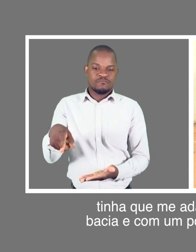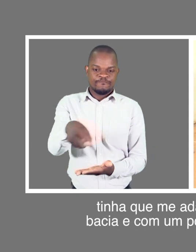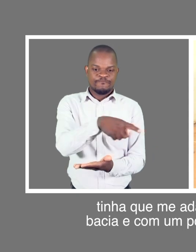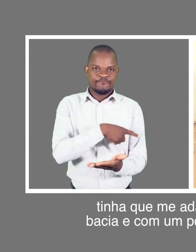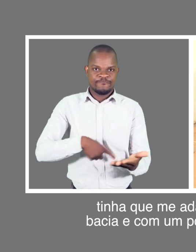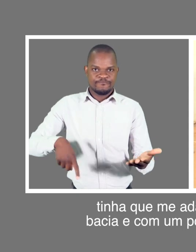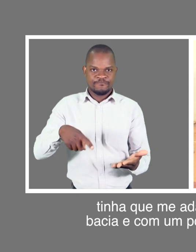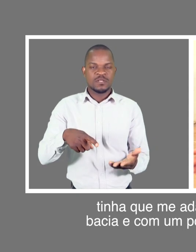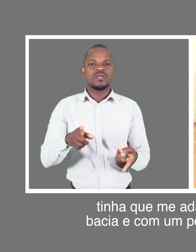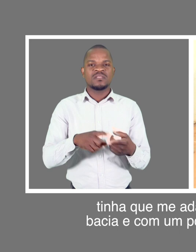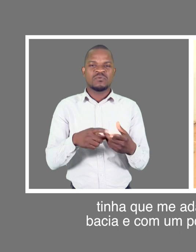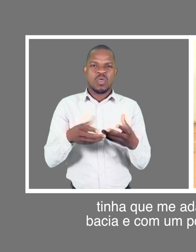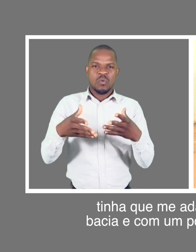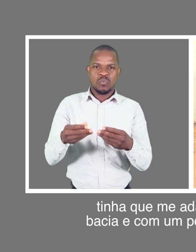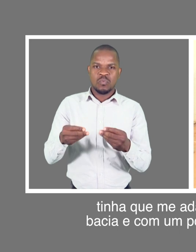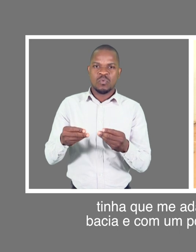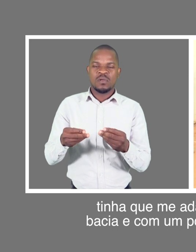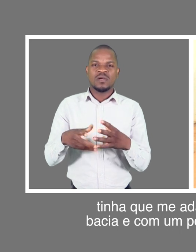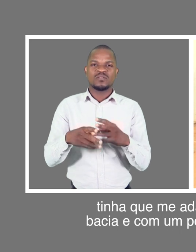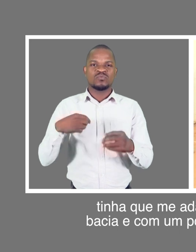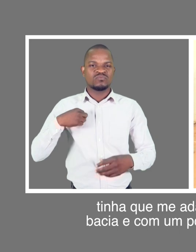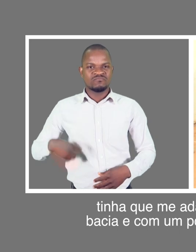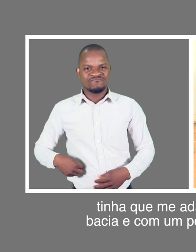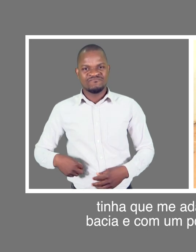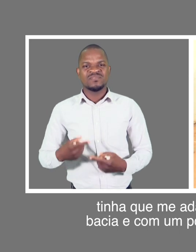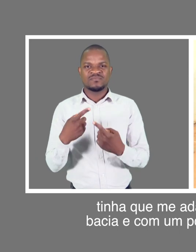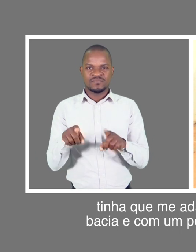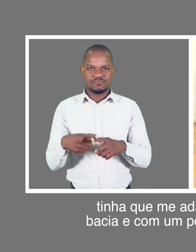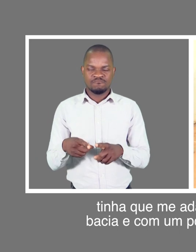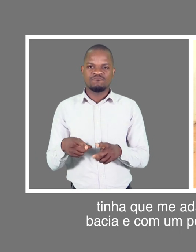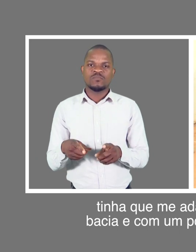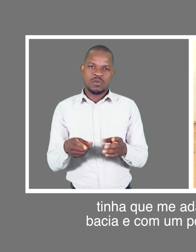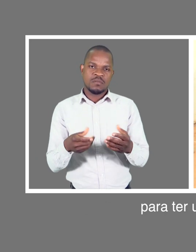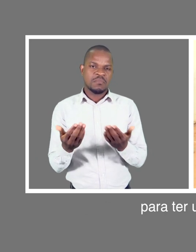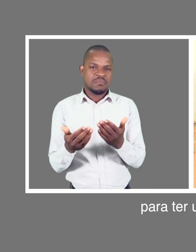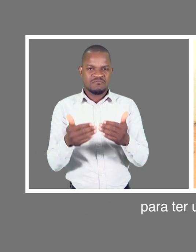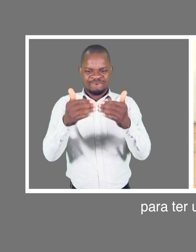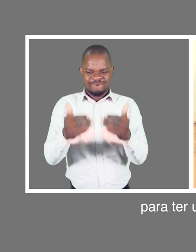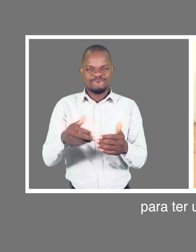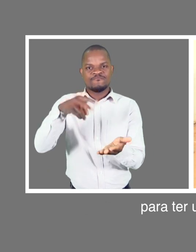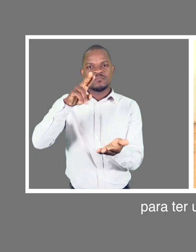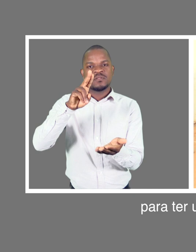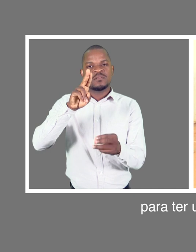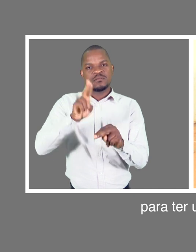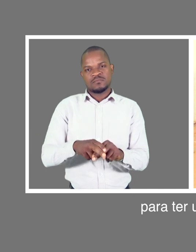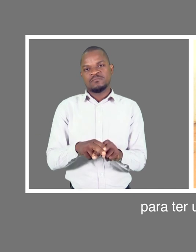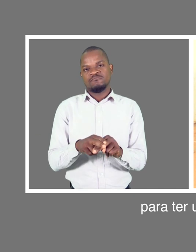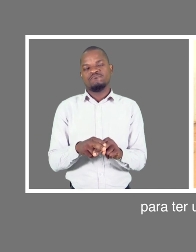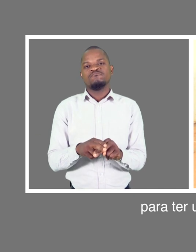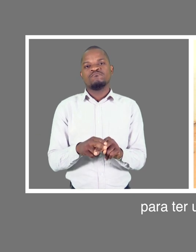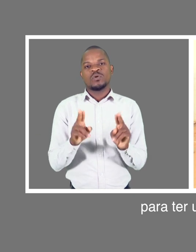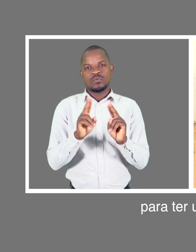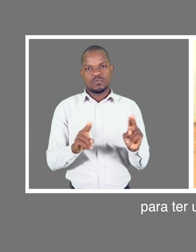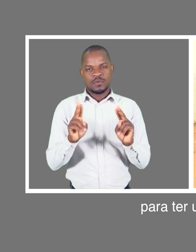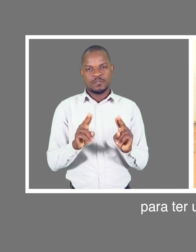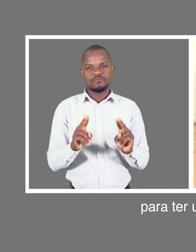pouco, fiz aquela bacia com um pouco de almofada de roupa, então para eu conseguir fazer o que é, deixar ali